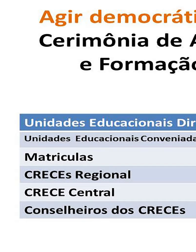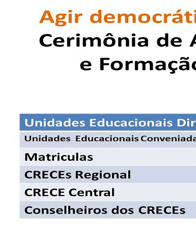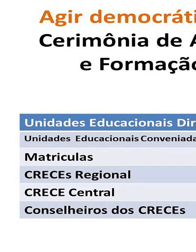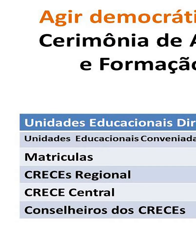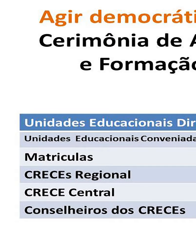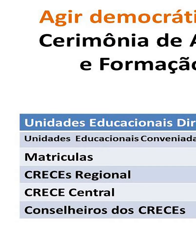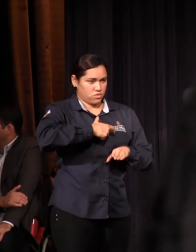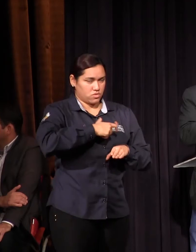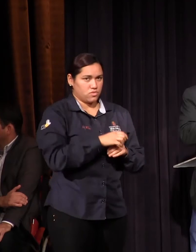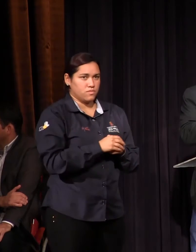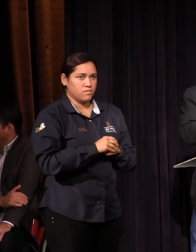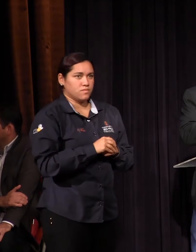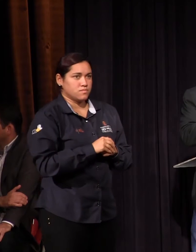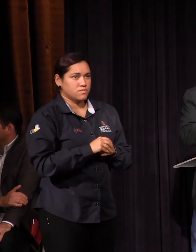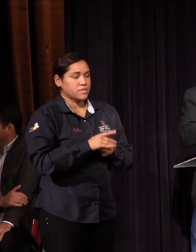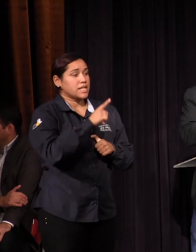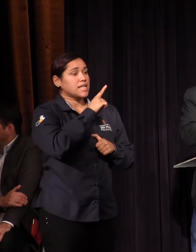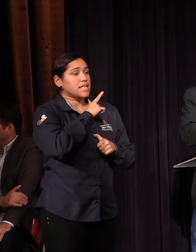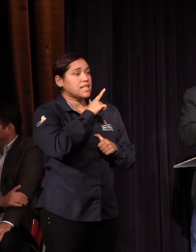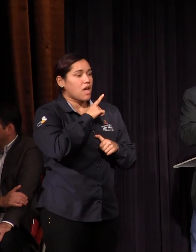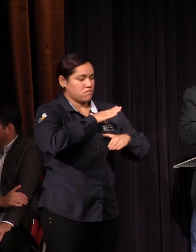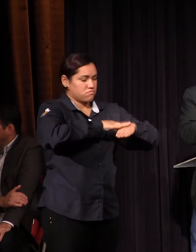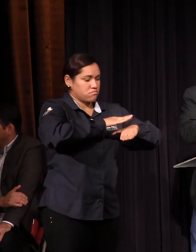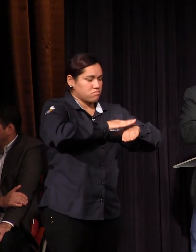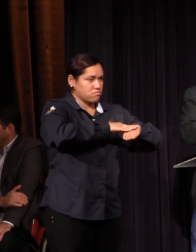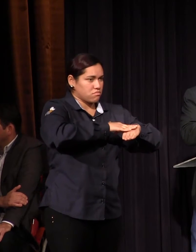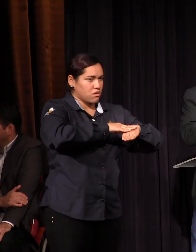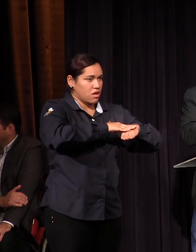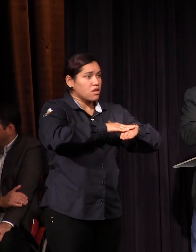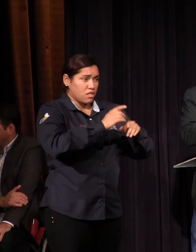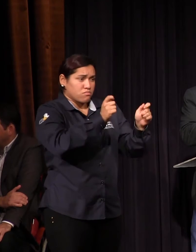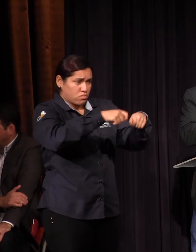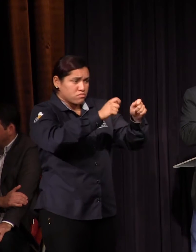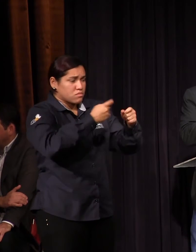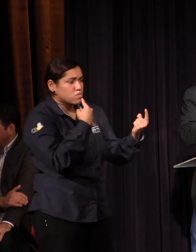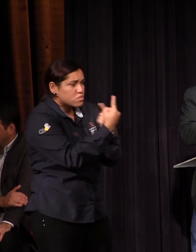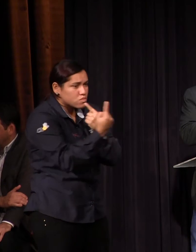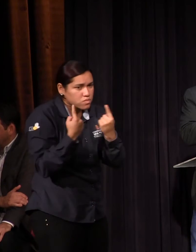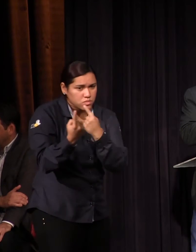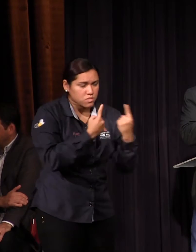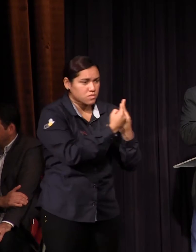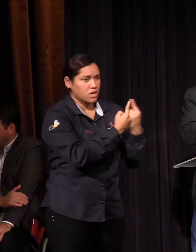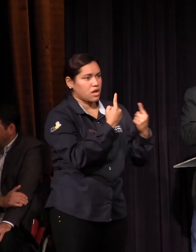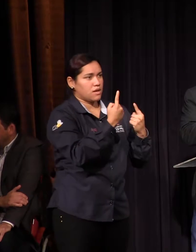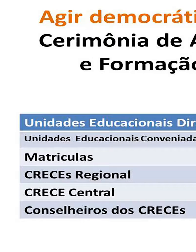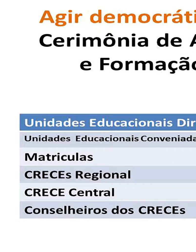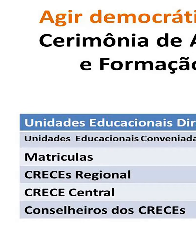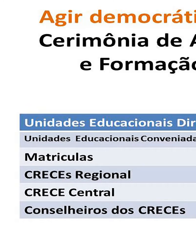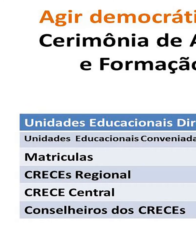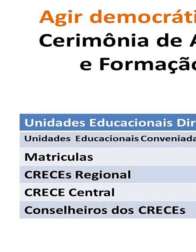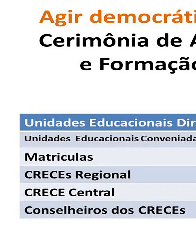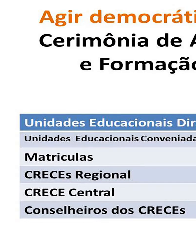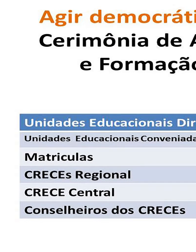totalidade que tem em suas mãos a possibilidade de dialogar com os quase 1